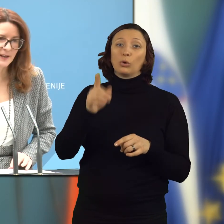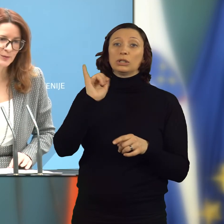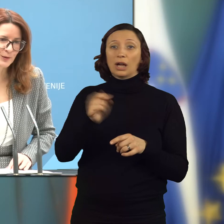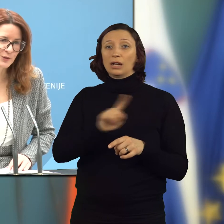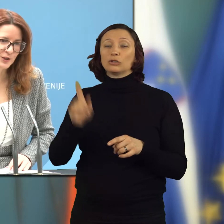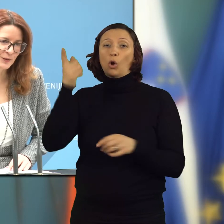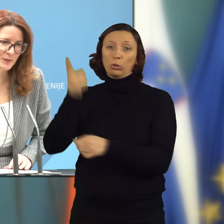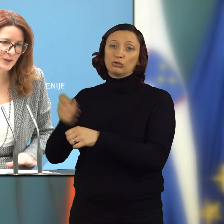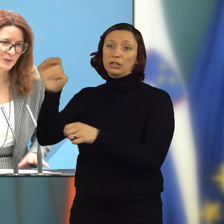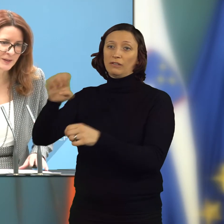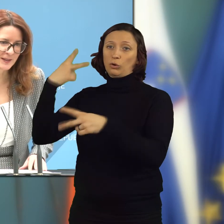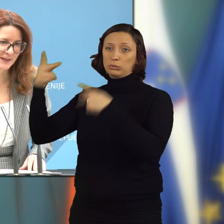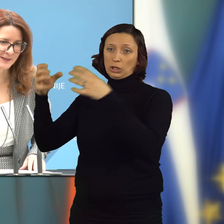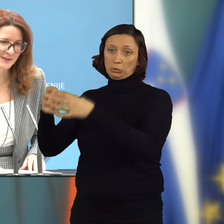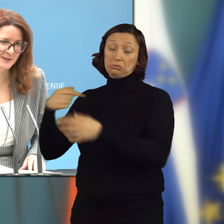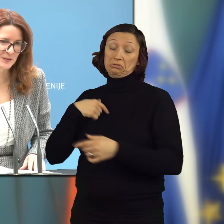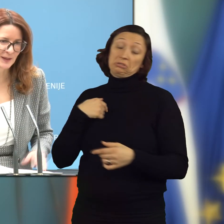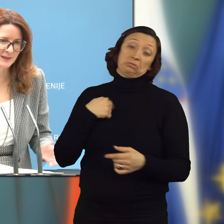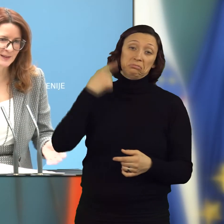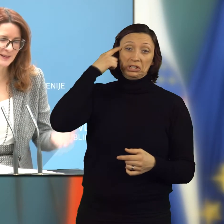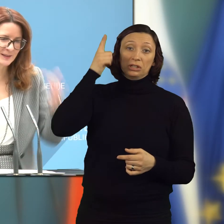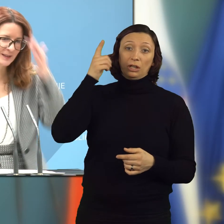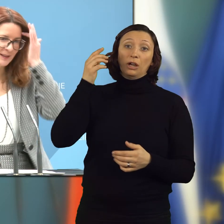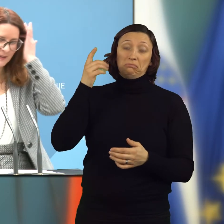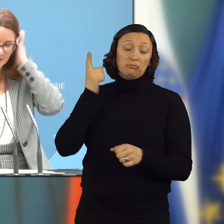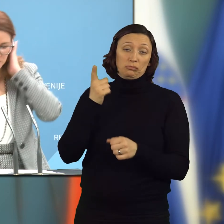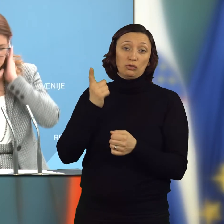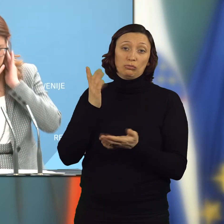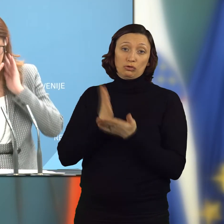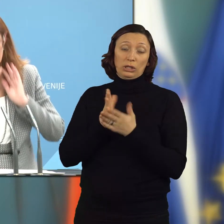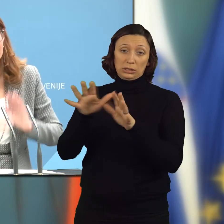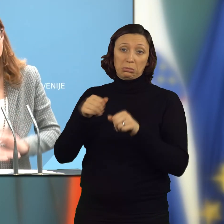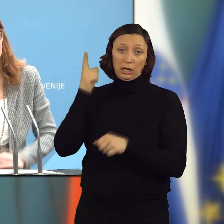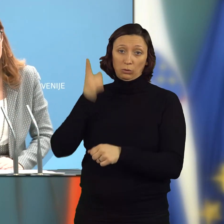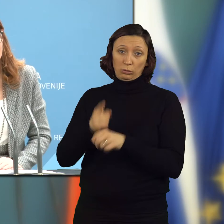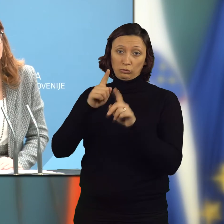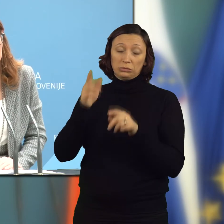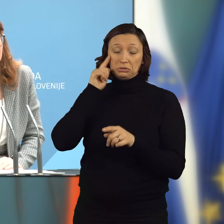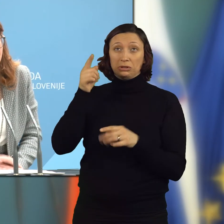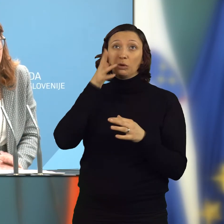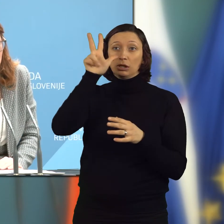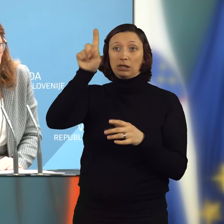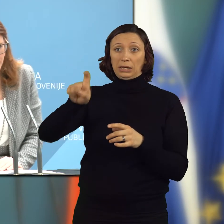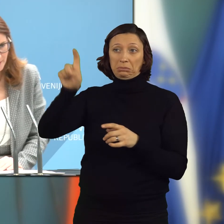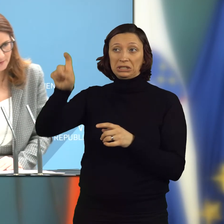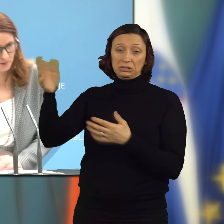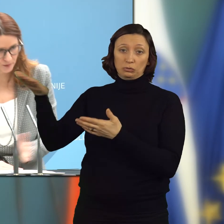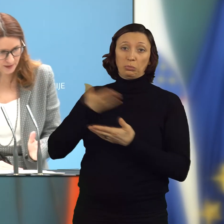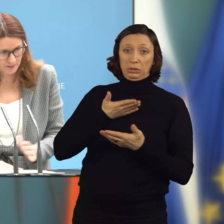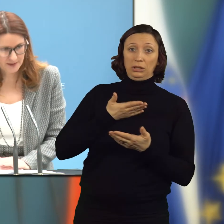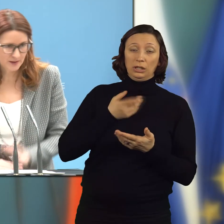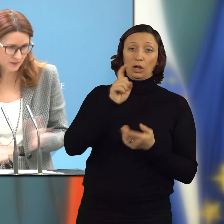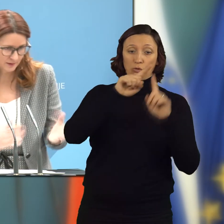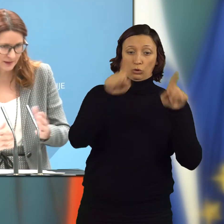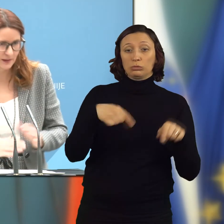pride ali ne, to je odločitev Evropske komisije. Jaz sem smatrala, da je odločitev sprejeta in napoved je, da jo bomo prejeli v roku